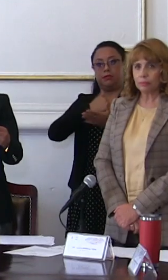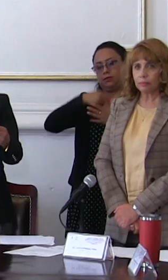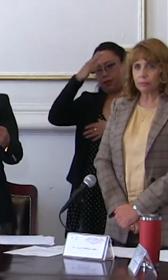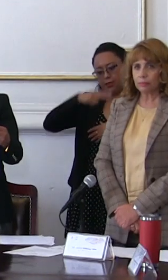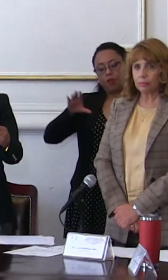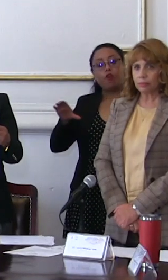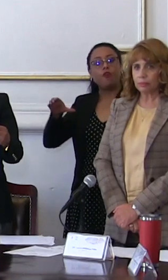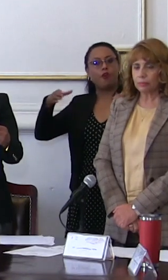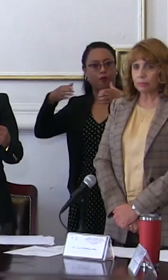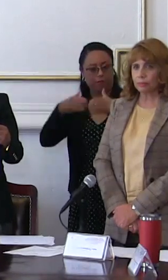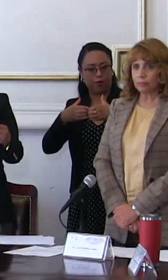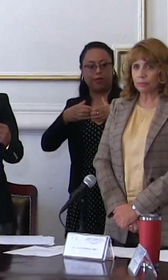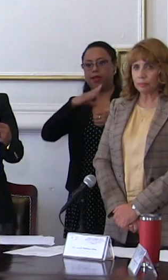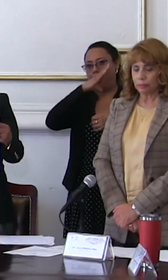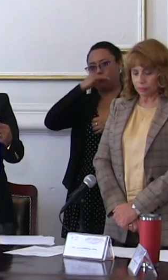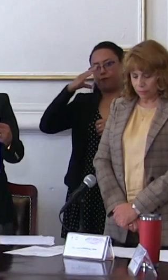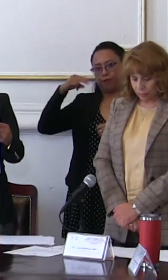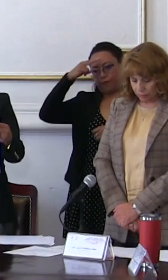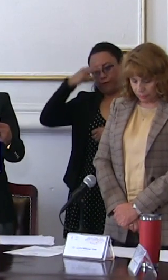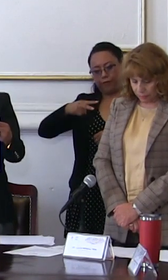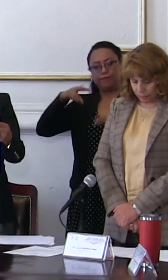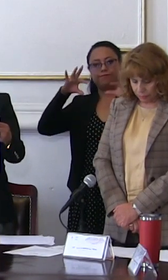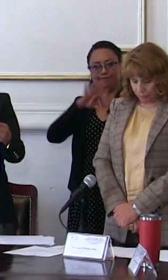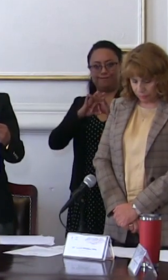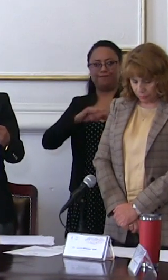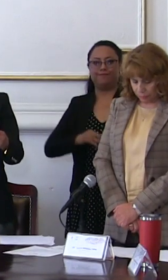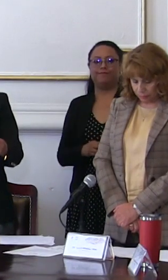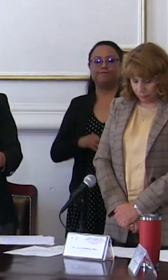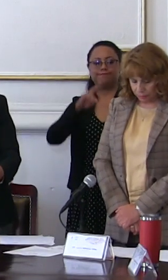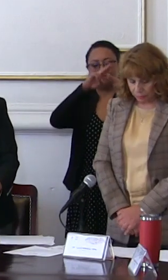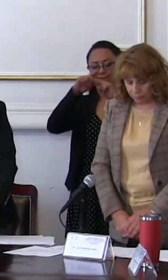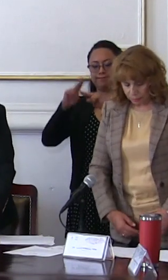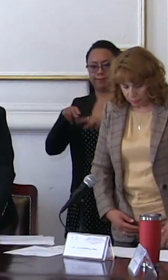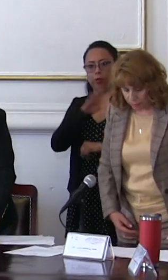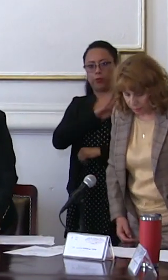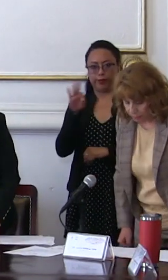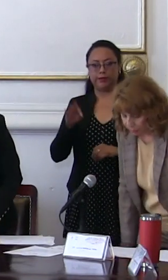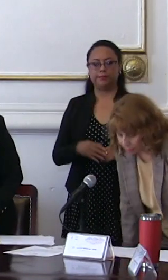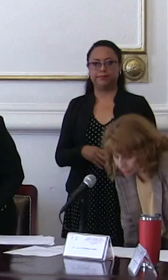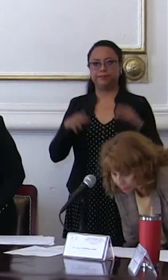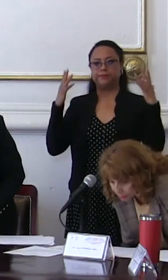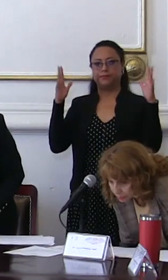y comunidades afromexicanas. Pueden tomar asiento.